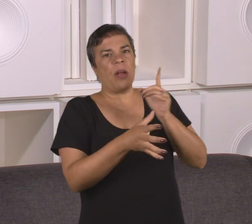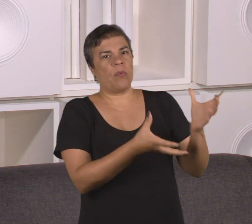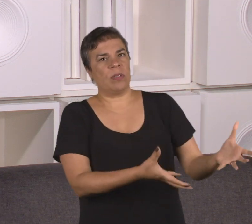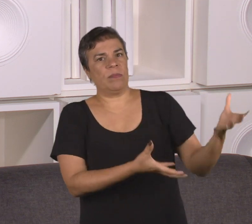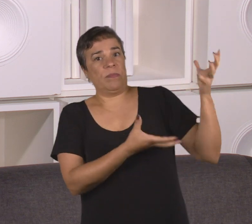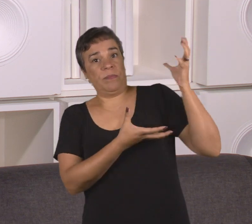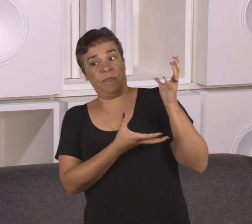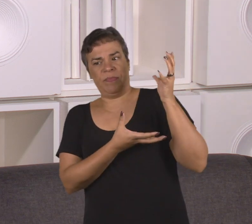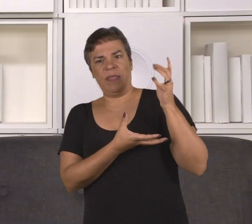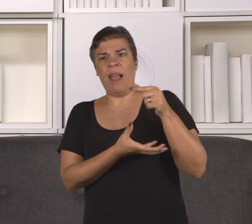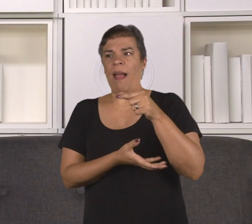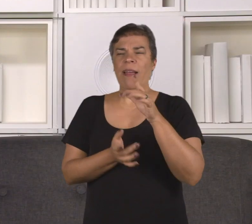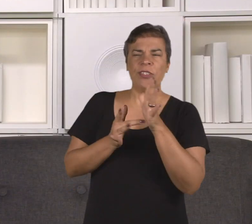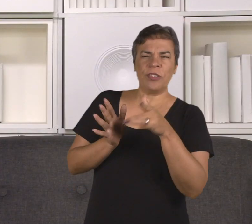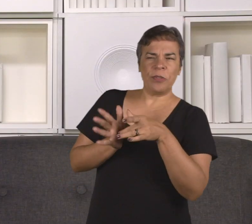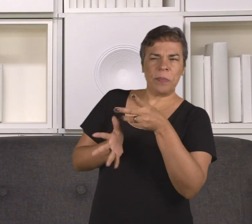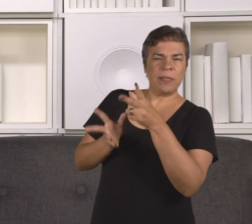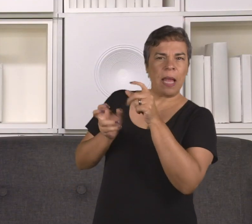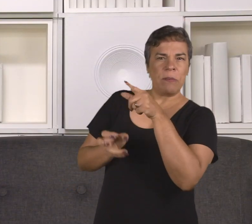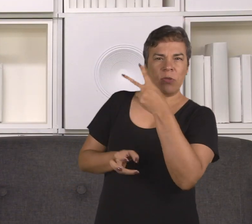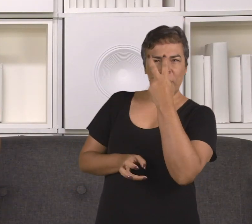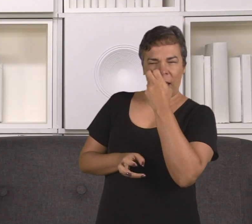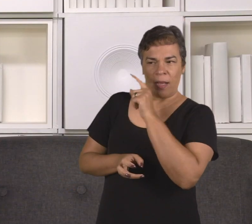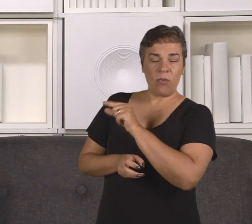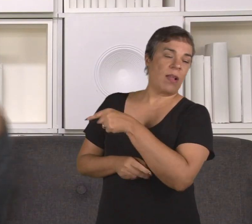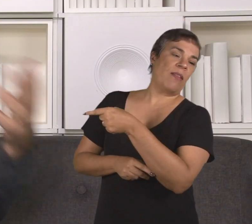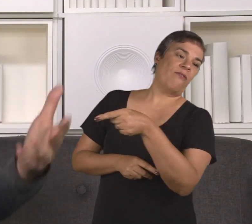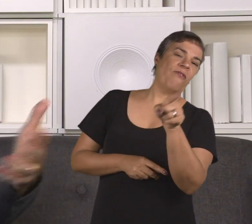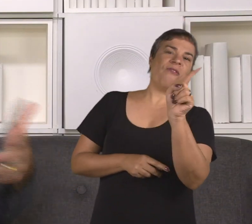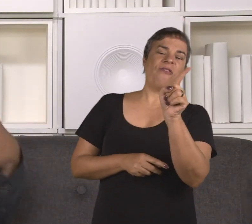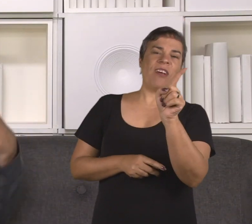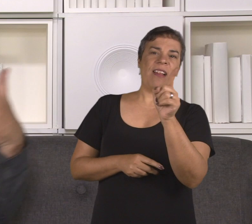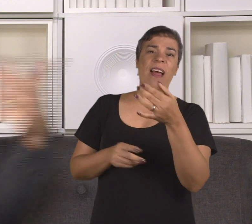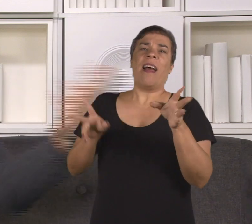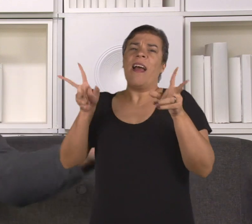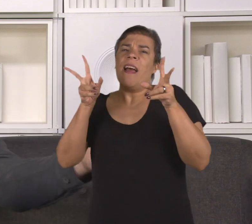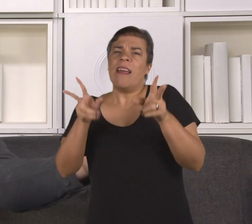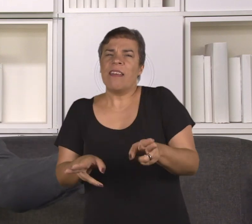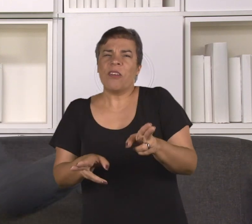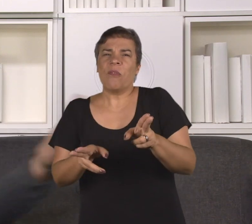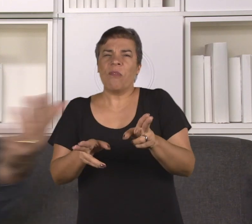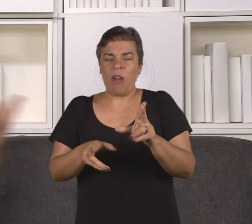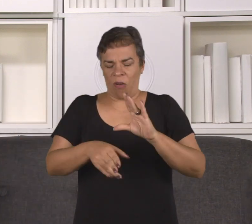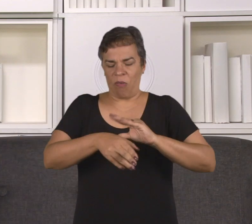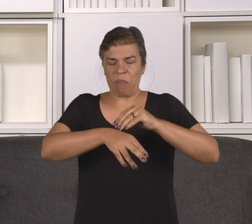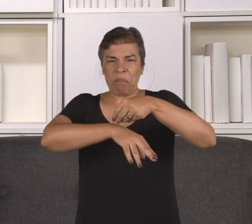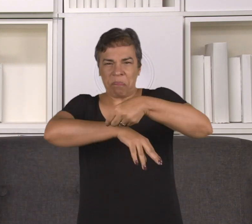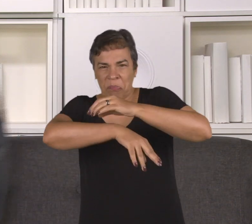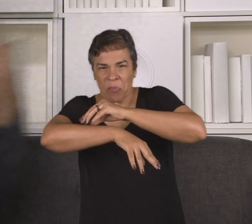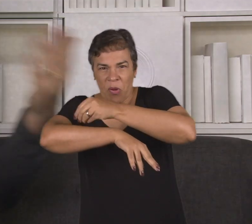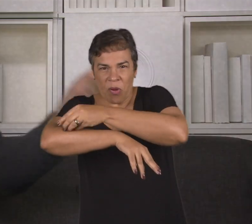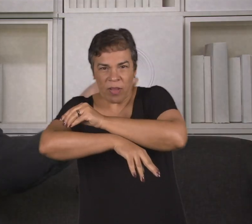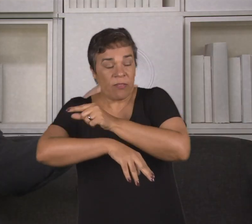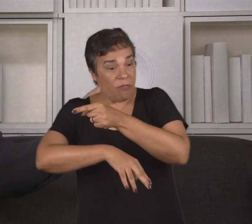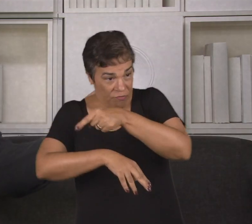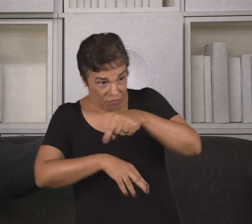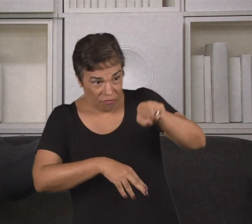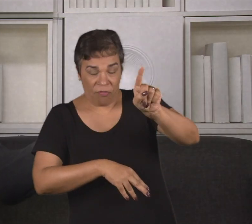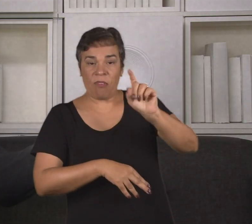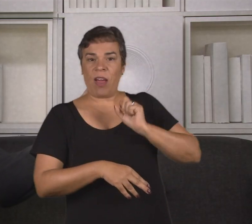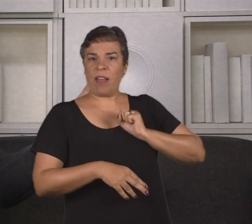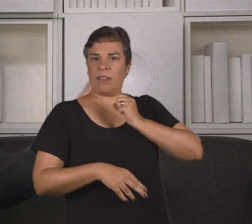meio dos sacerdotes. Da mesma forma que Jesus enviou os leprosos para os sacerdotes, mandou que eles se apresentassem